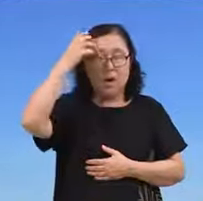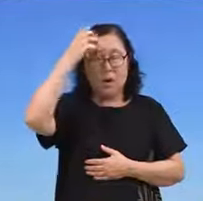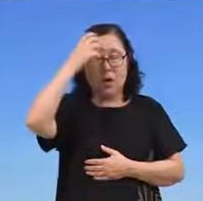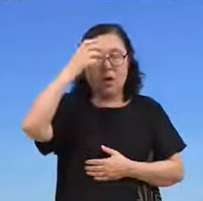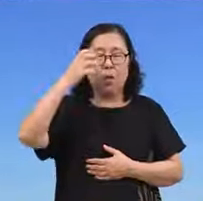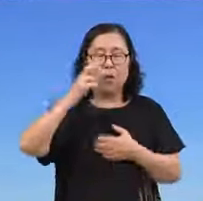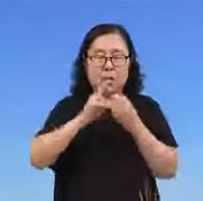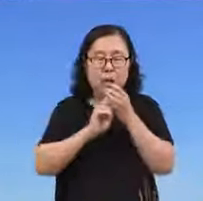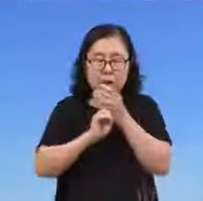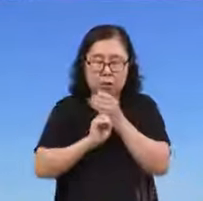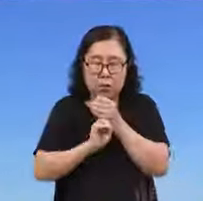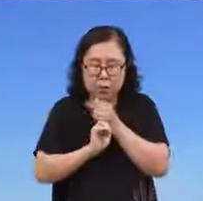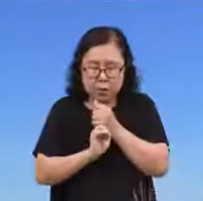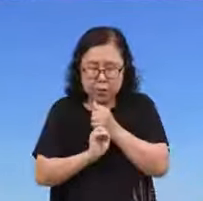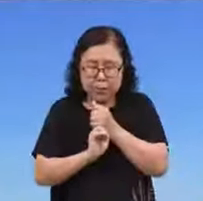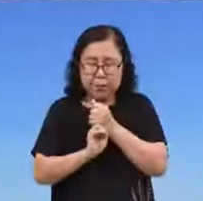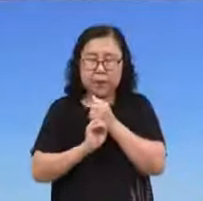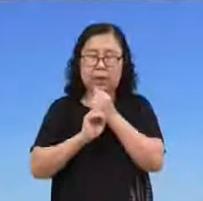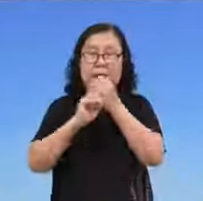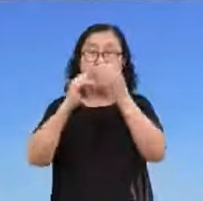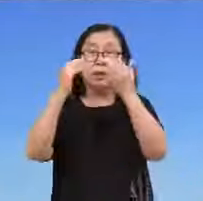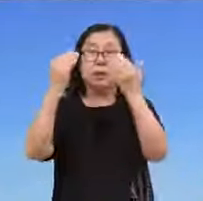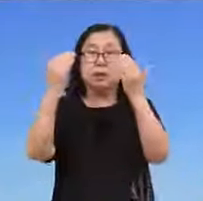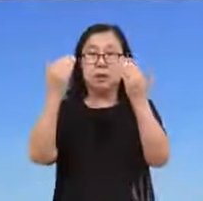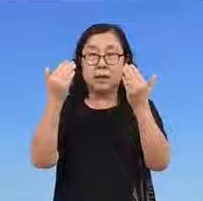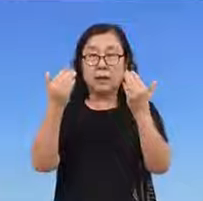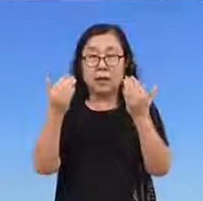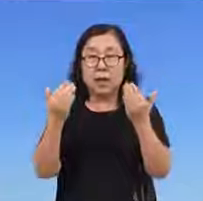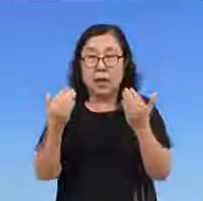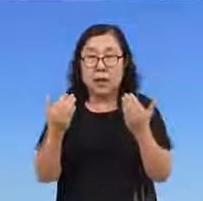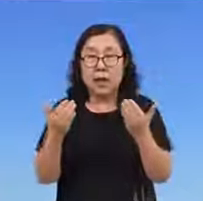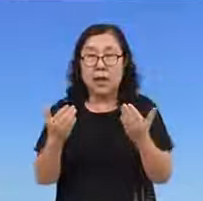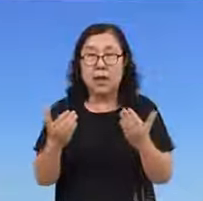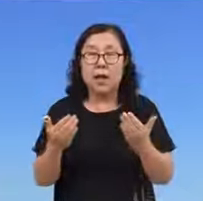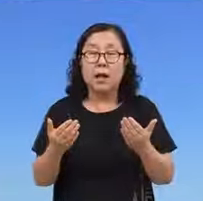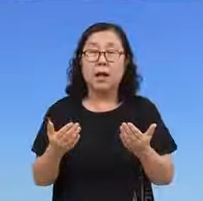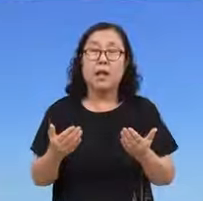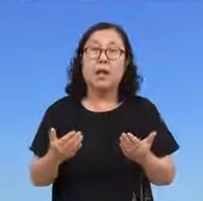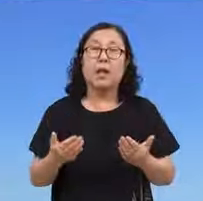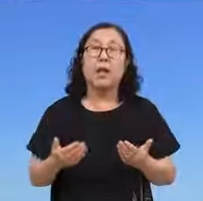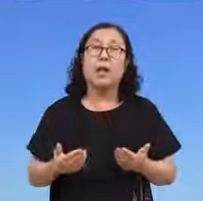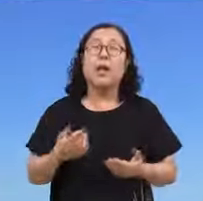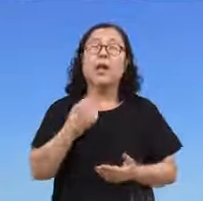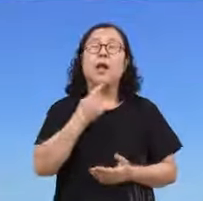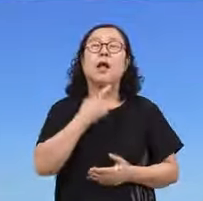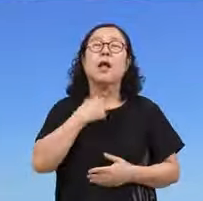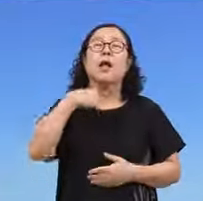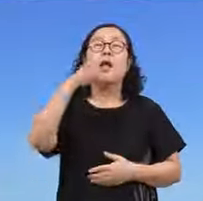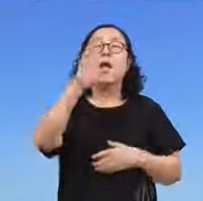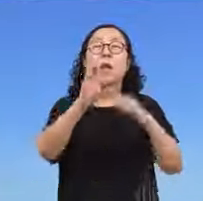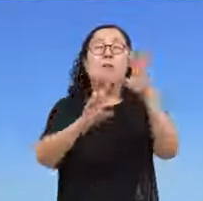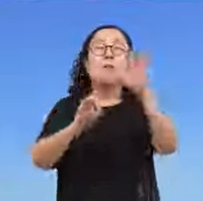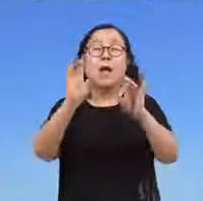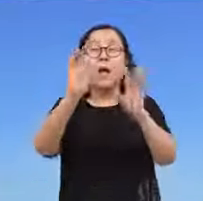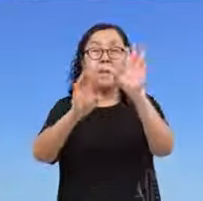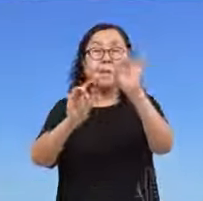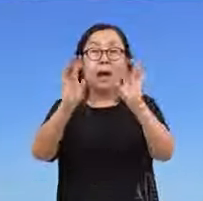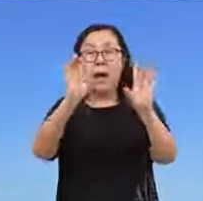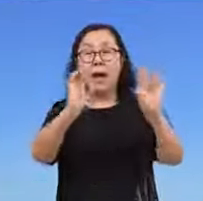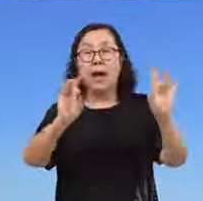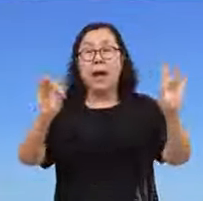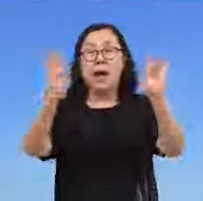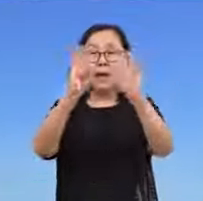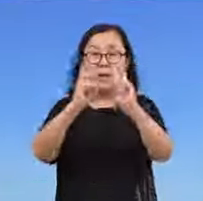숨기시네. 내 영혼을 숨기시네. 여러분, 우리가 눈물로 입술로 고백하기 원합니다. 메마른